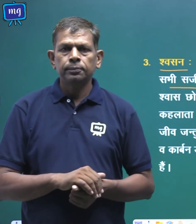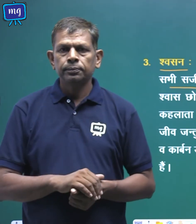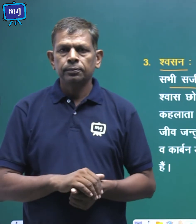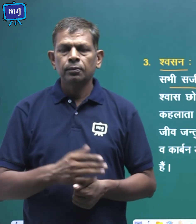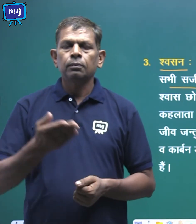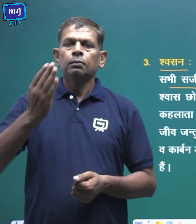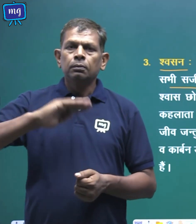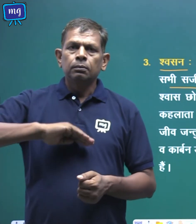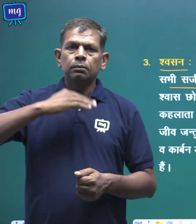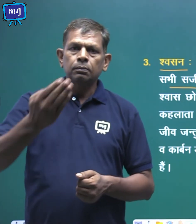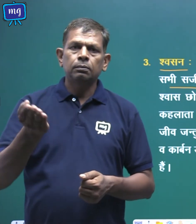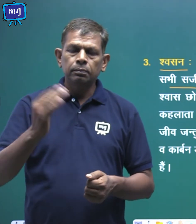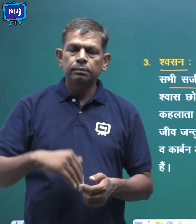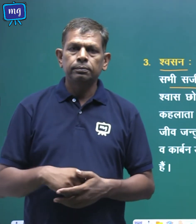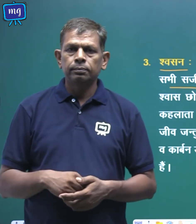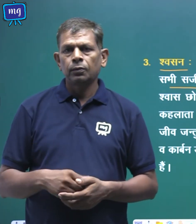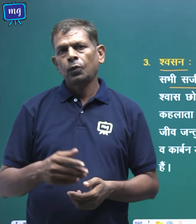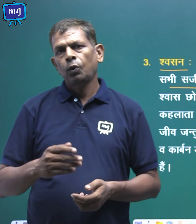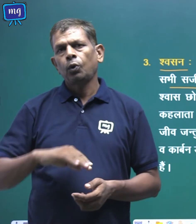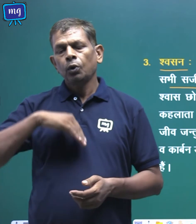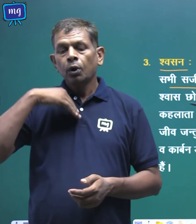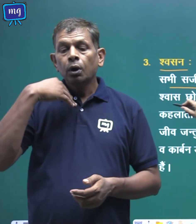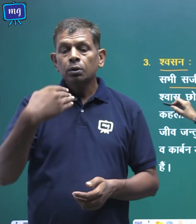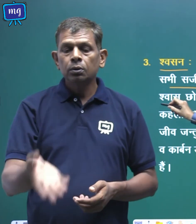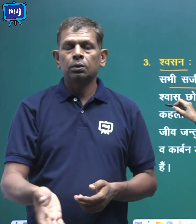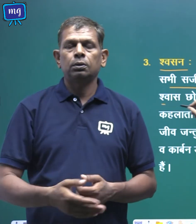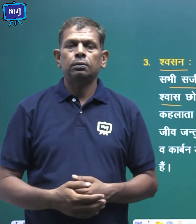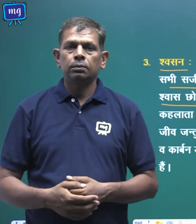श्वास लेते हैं व श्वास छोड़ते हैं।